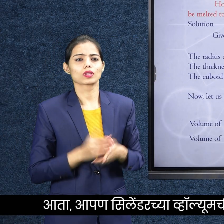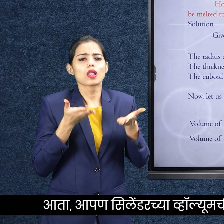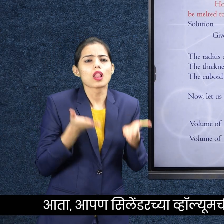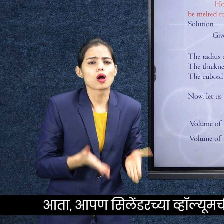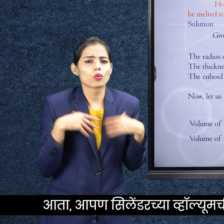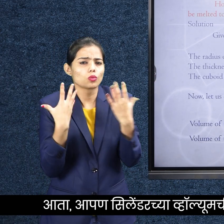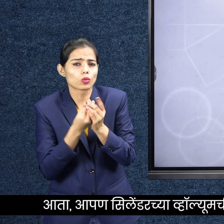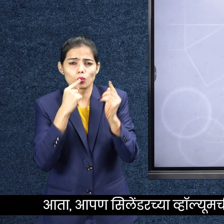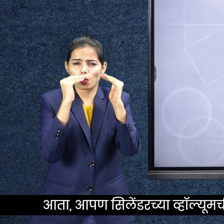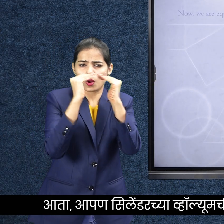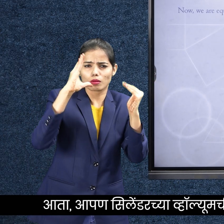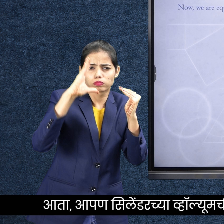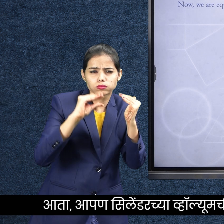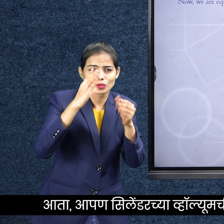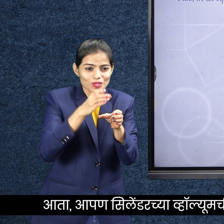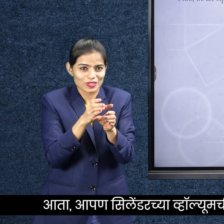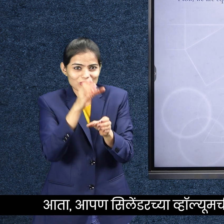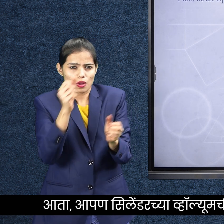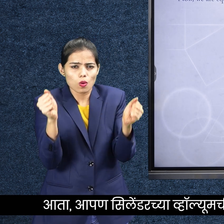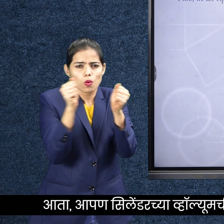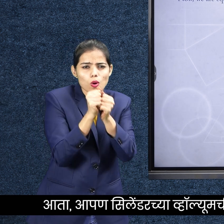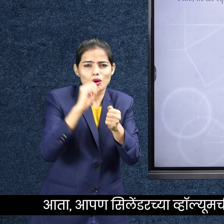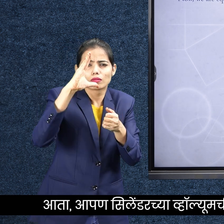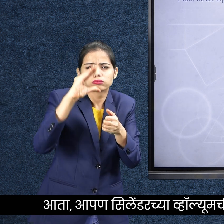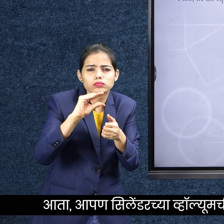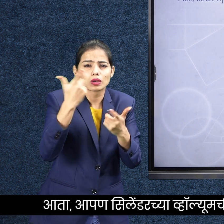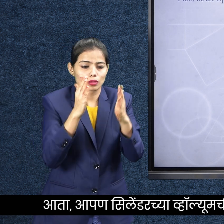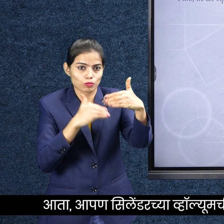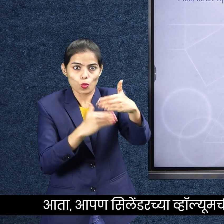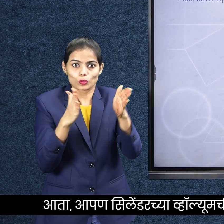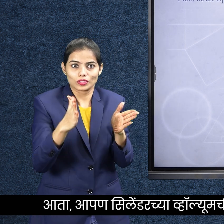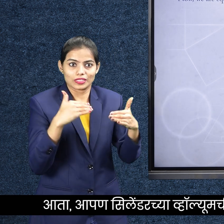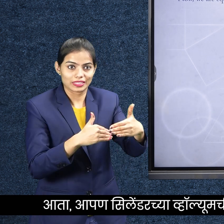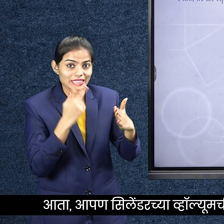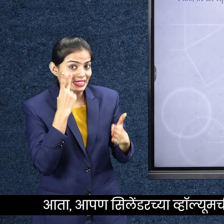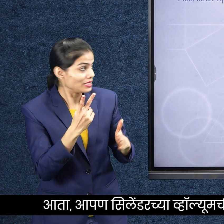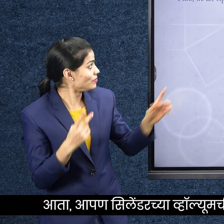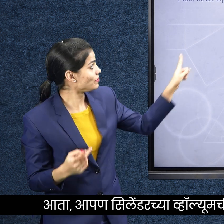आता आपण सिलेंडरच्या व्हॉल्यूमची क्युबॉइडच्या व्हॉल्यूमशी तुलना करणार